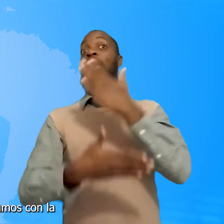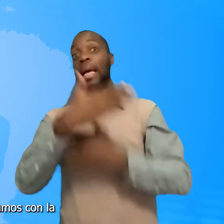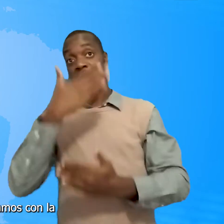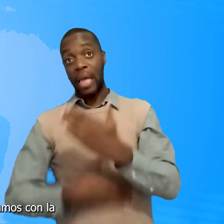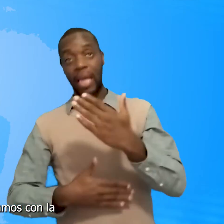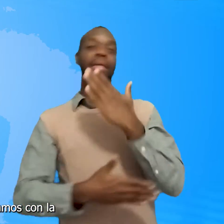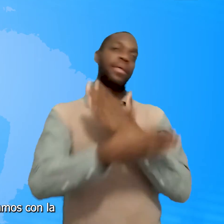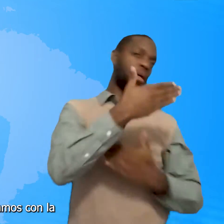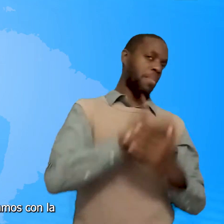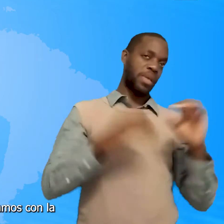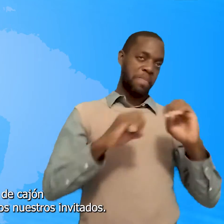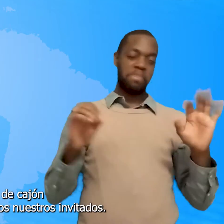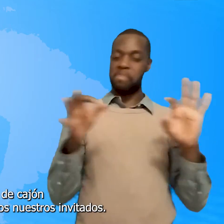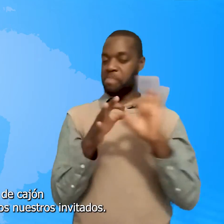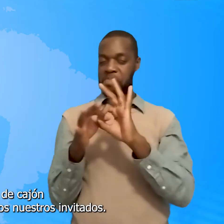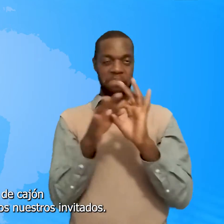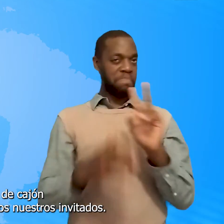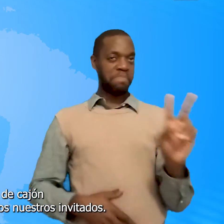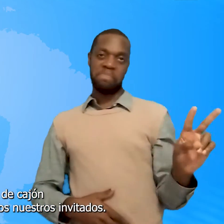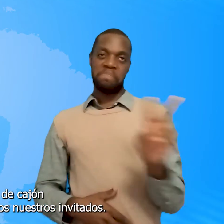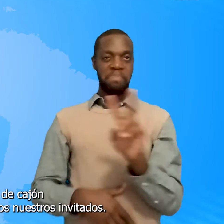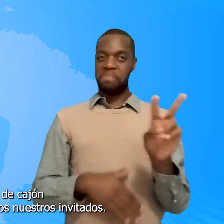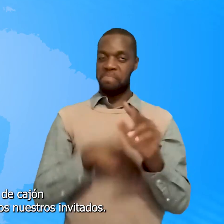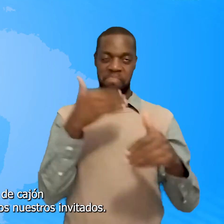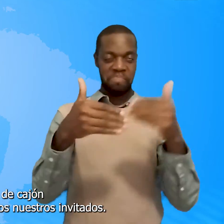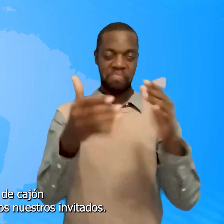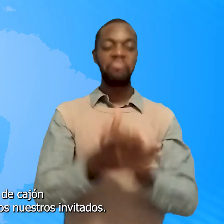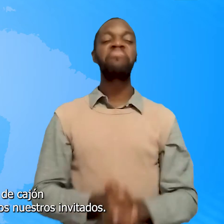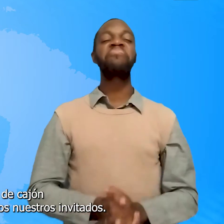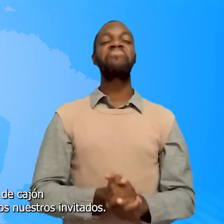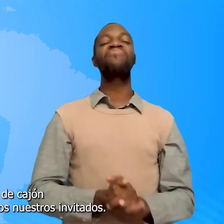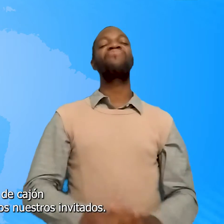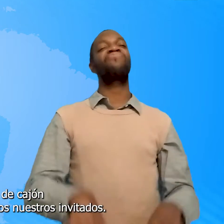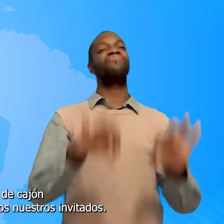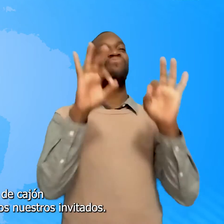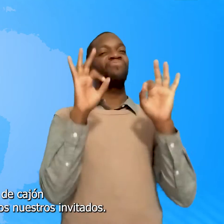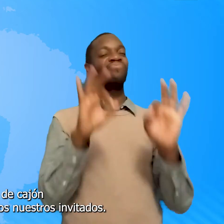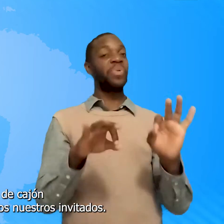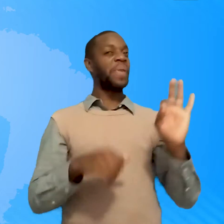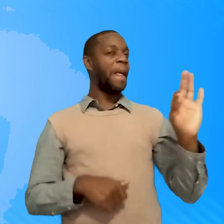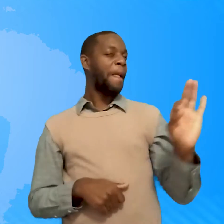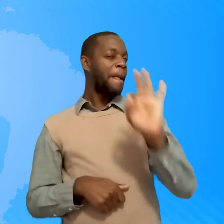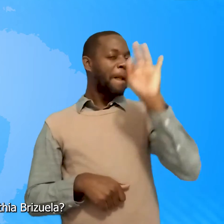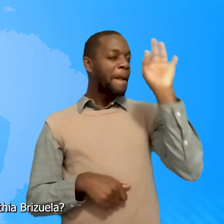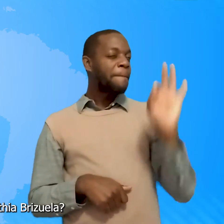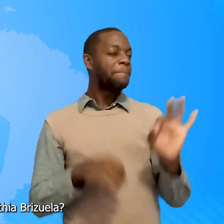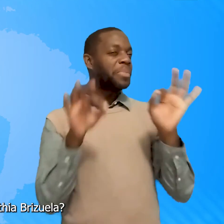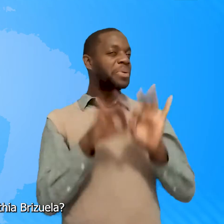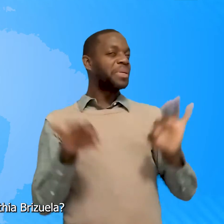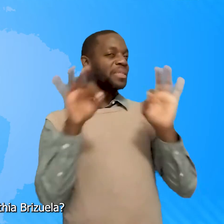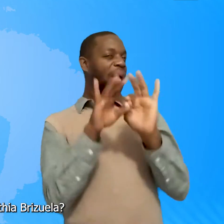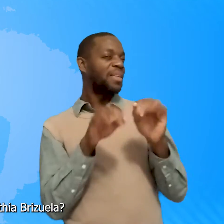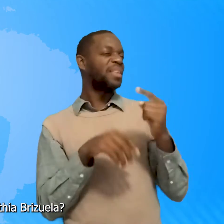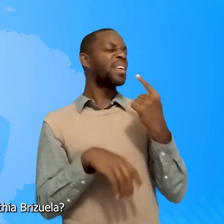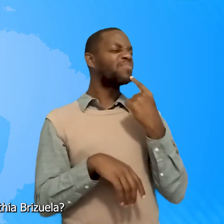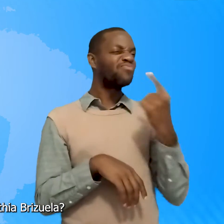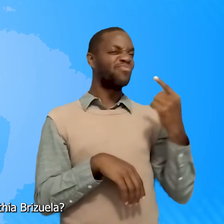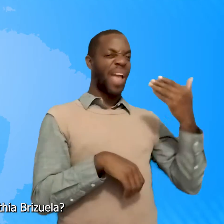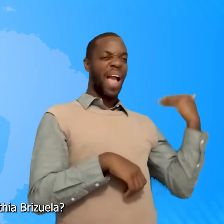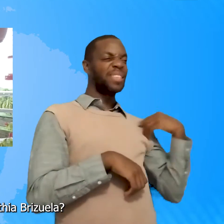Perfecto. Vamos con la pregunta de cajón que realizamos a todos nuestros invitados. ¿Quién es Cintia